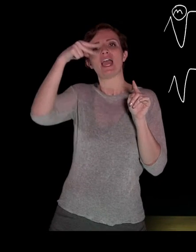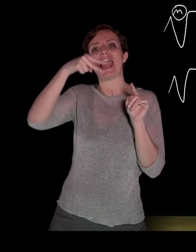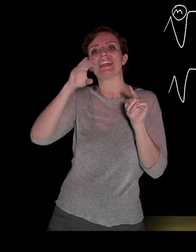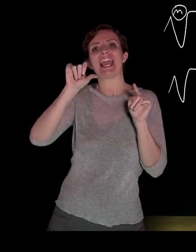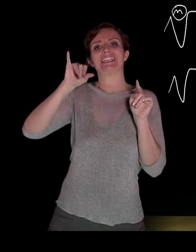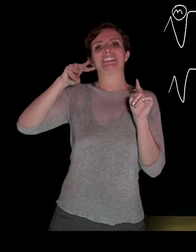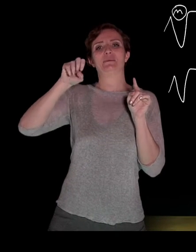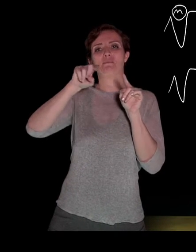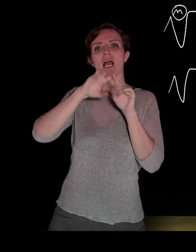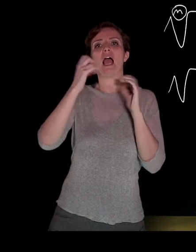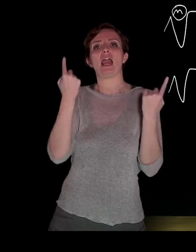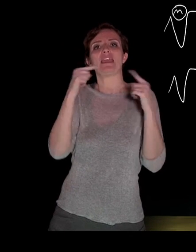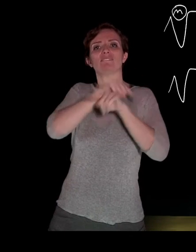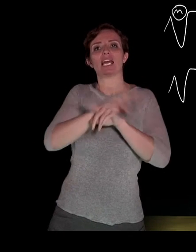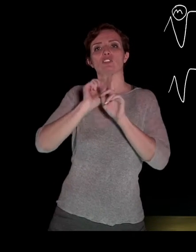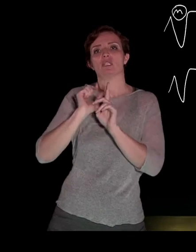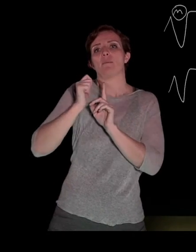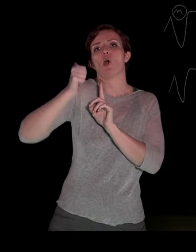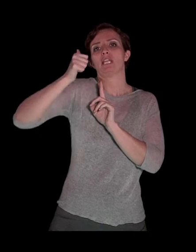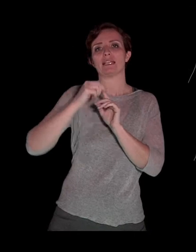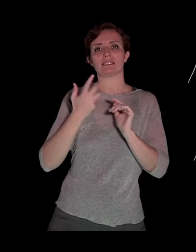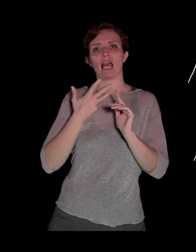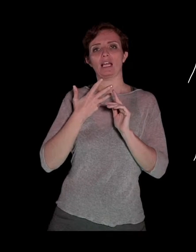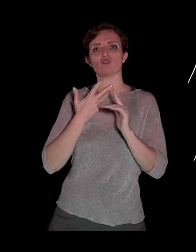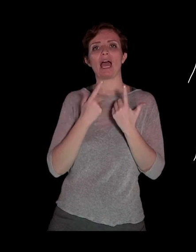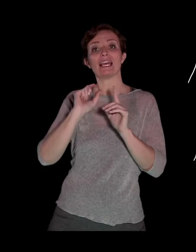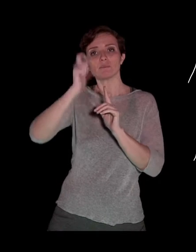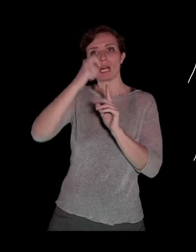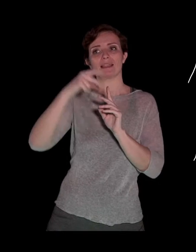l'operazione inversa della potenza con esponente n